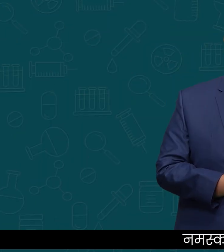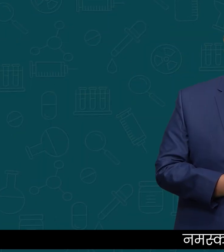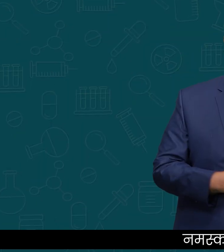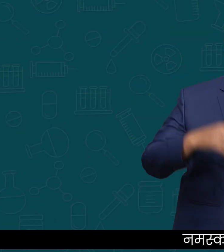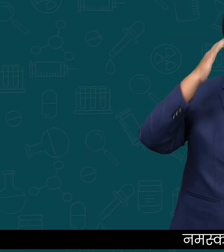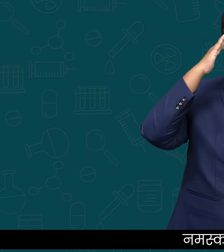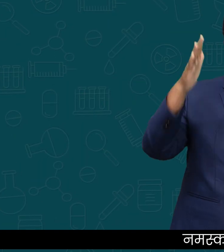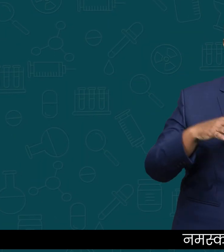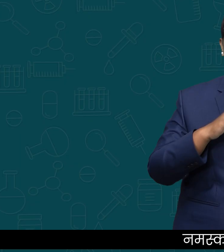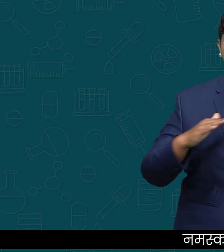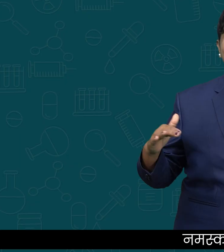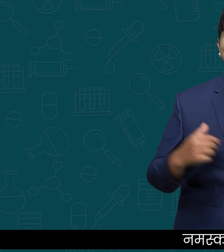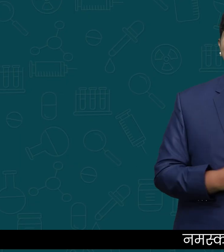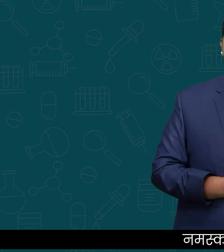नमस्कार विद्यार्थ्यांनो,